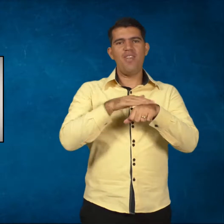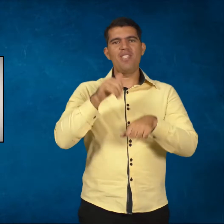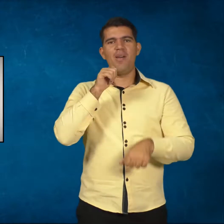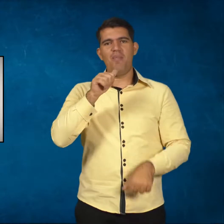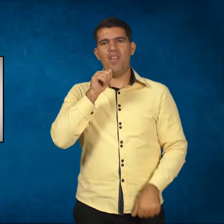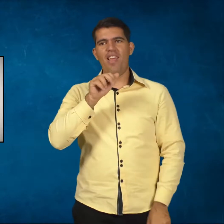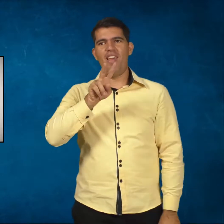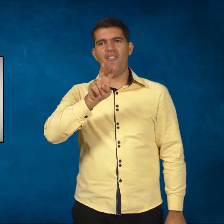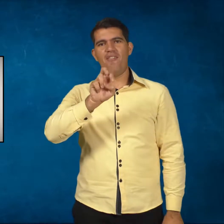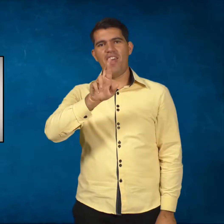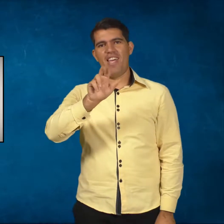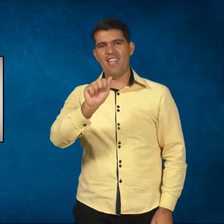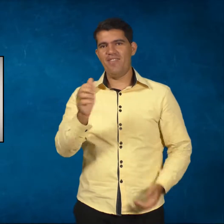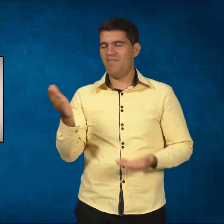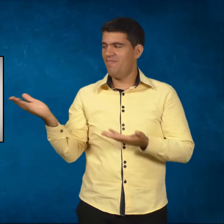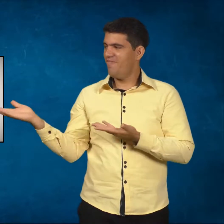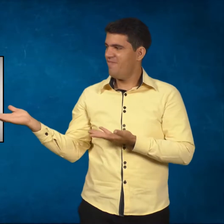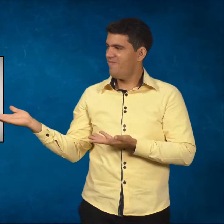Lúcia Capellini.